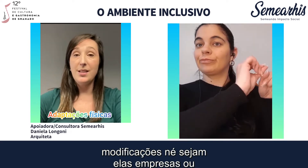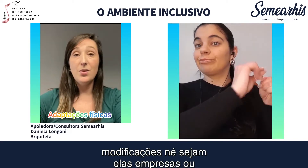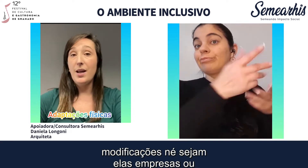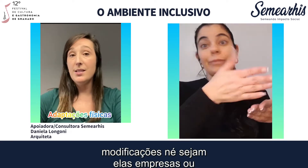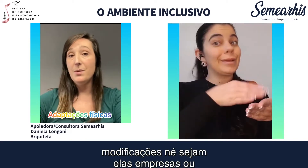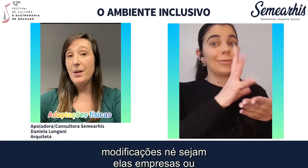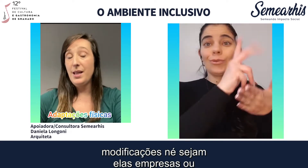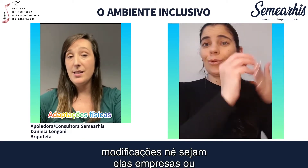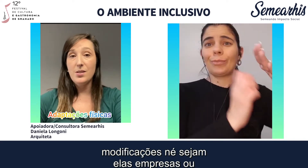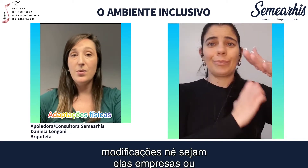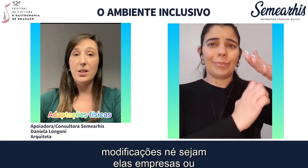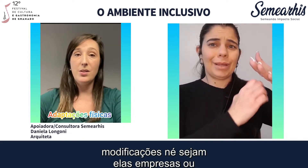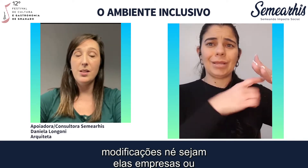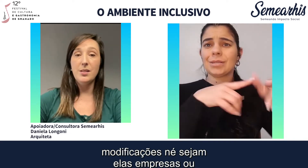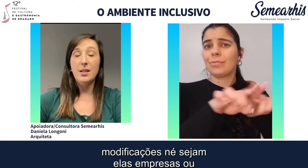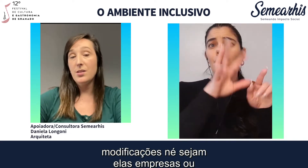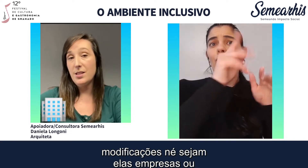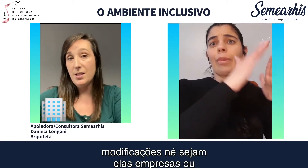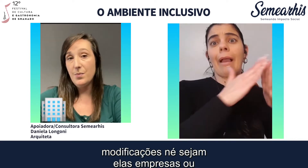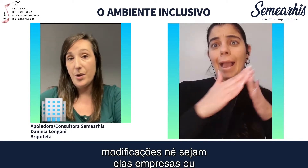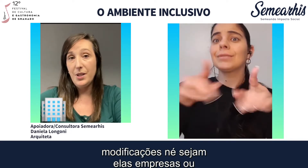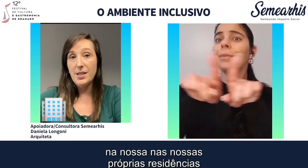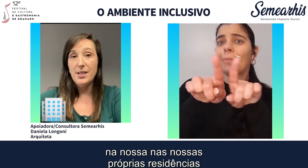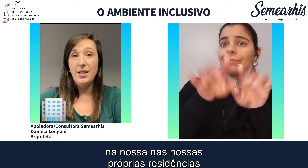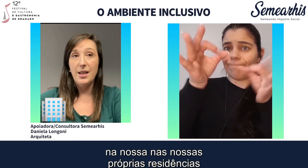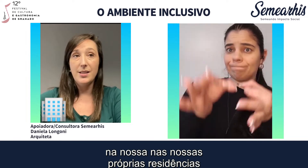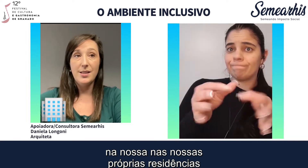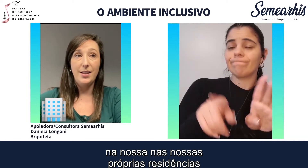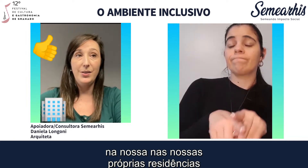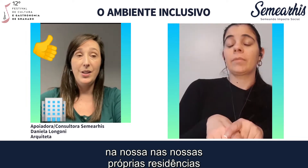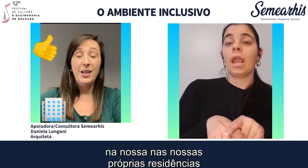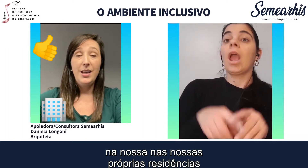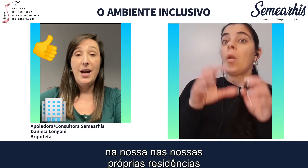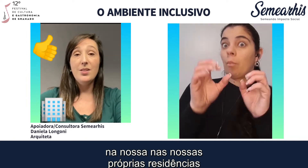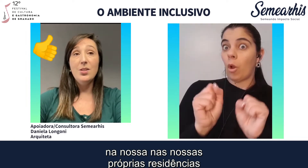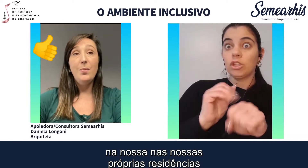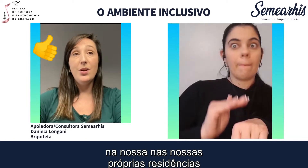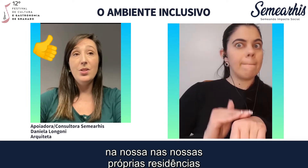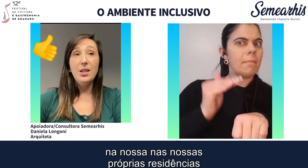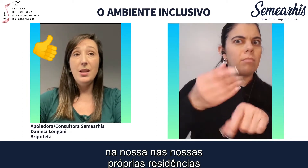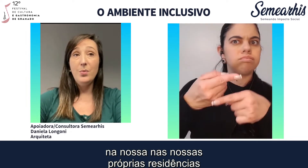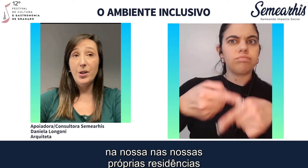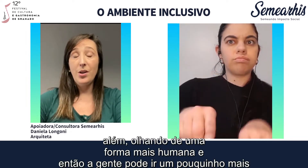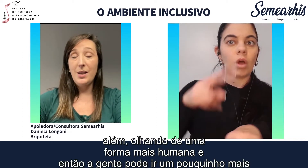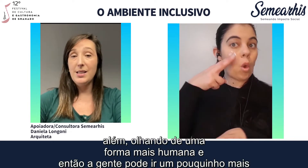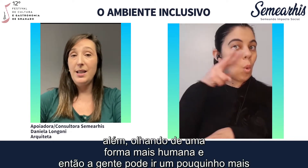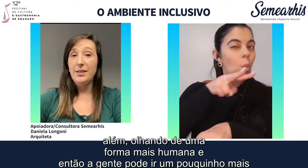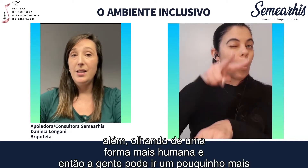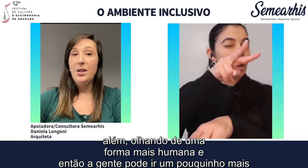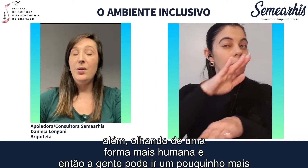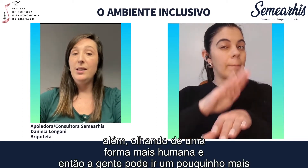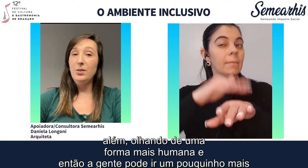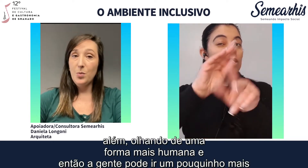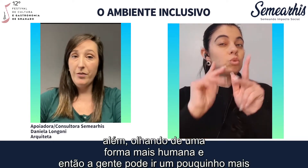né? Sejam elas empresas ou nas nossas próprias residências, certo? A gente pode ir um pouquinho mais